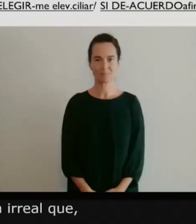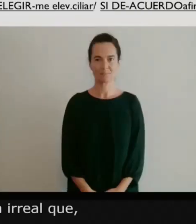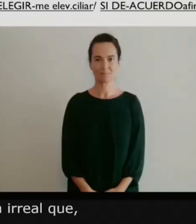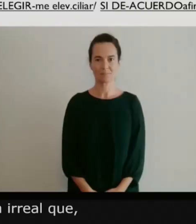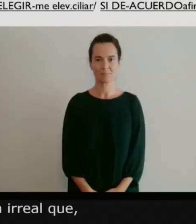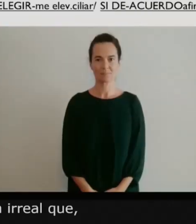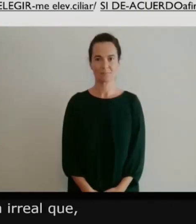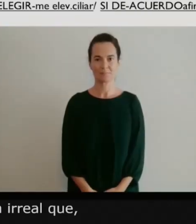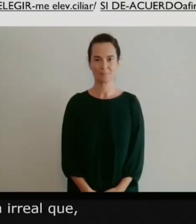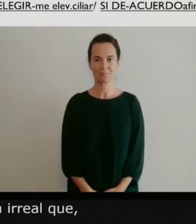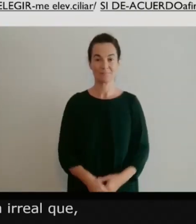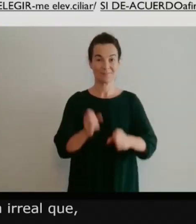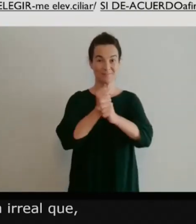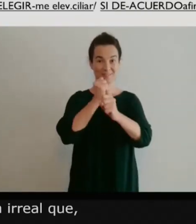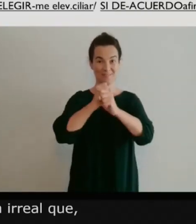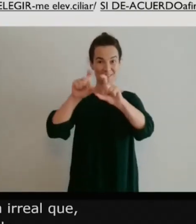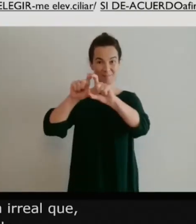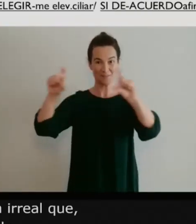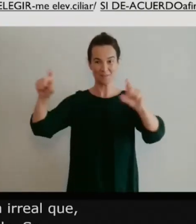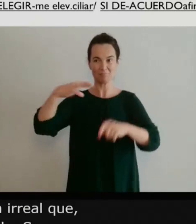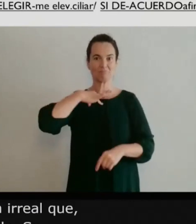y a continuación la apódosis.